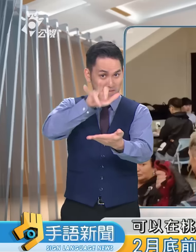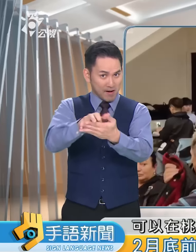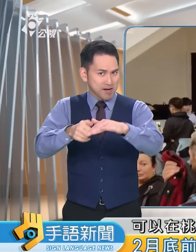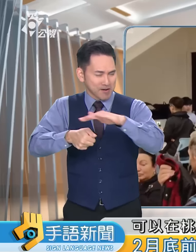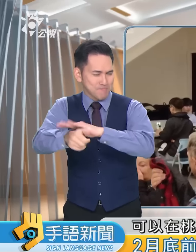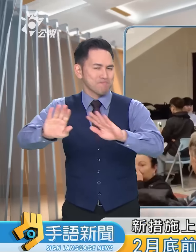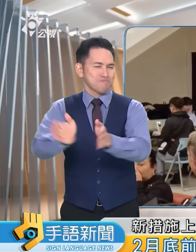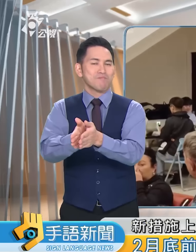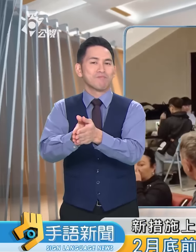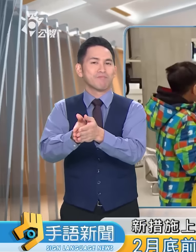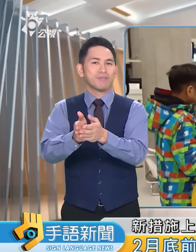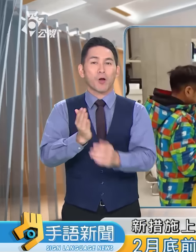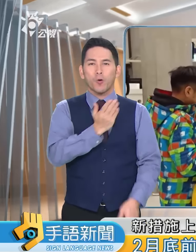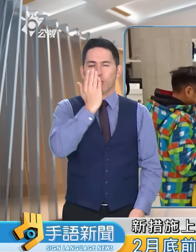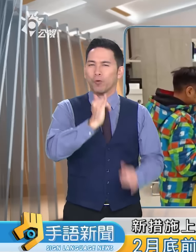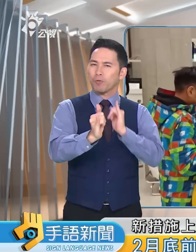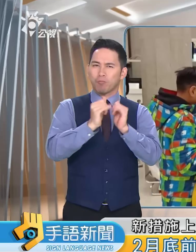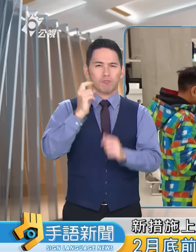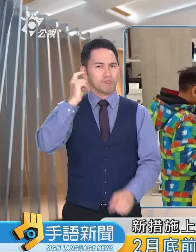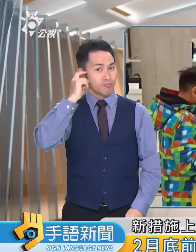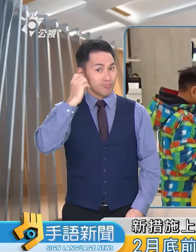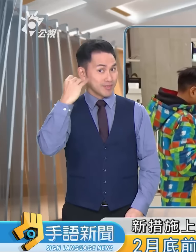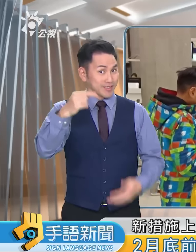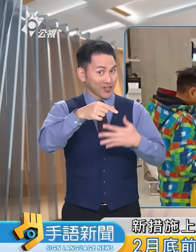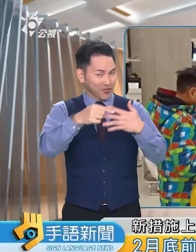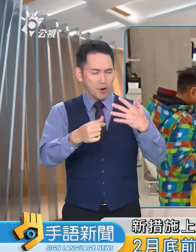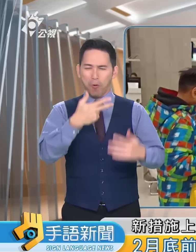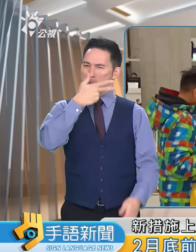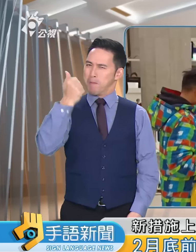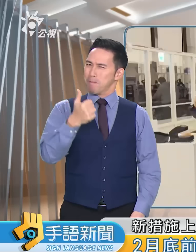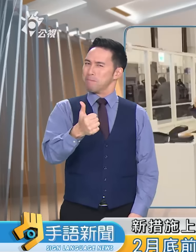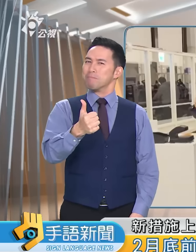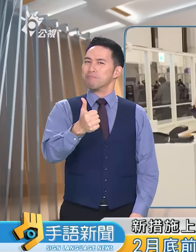关。新措施上路，旅客都觉得很方便。